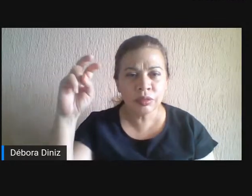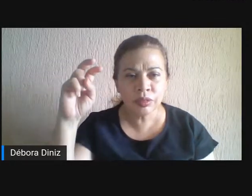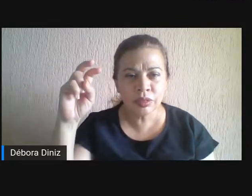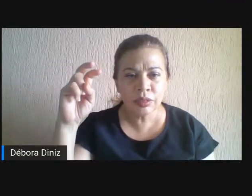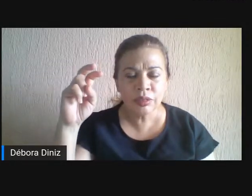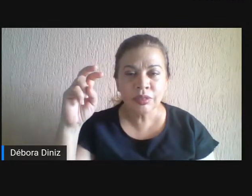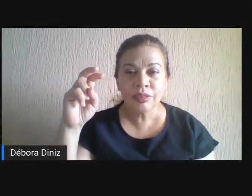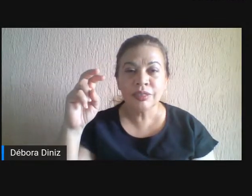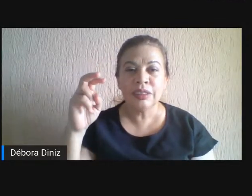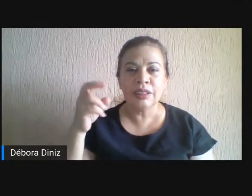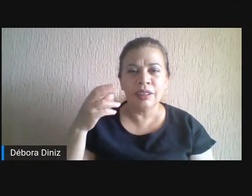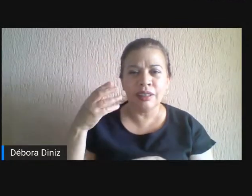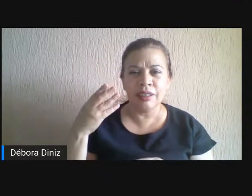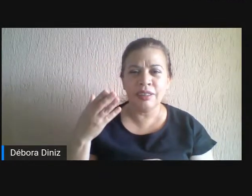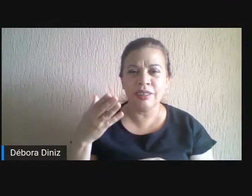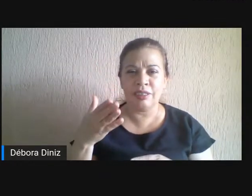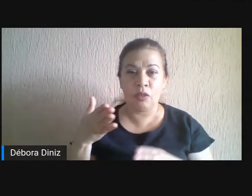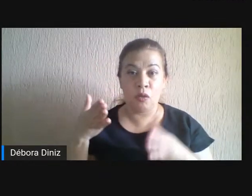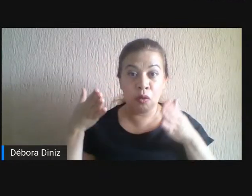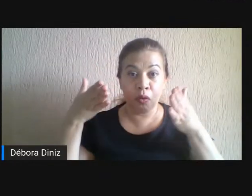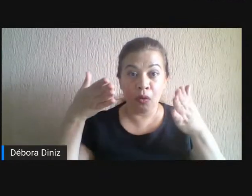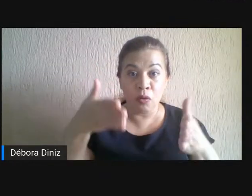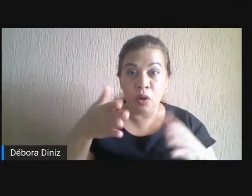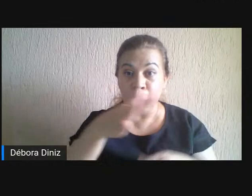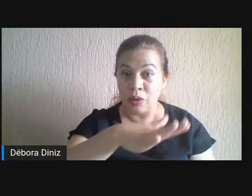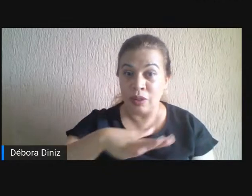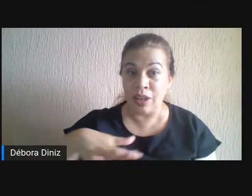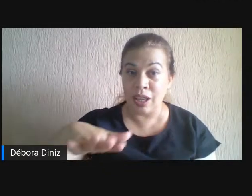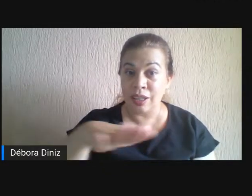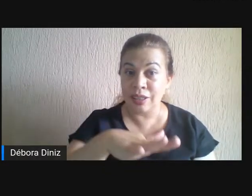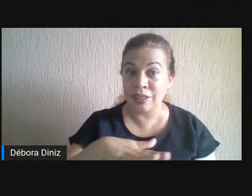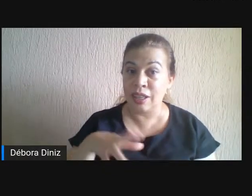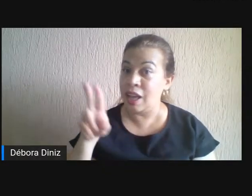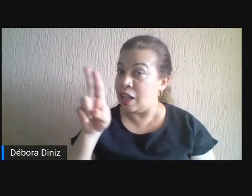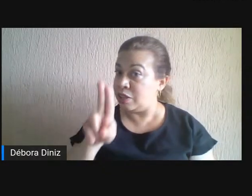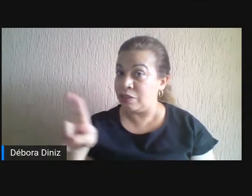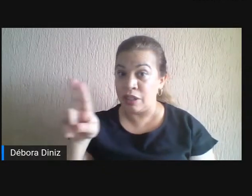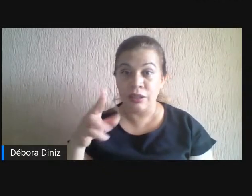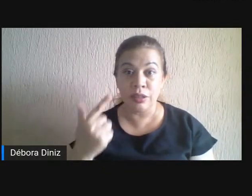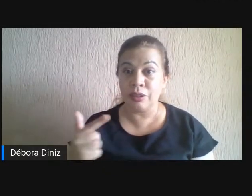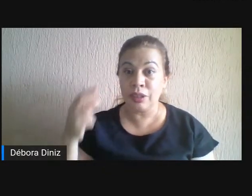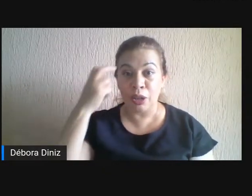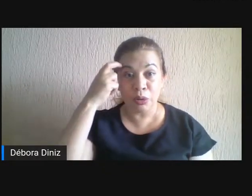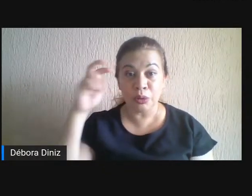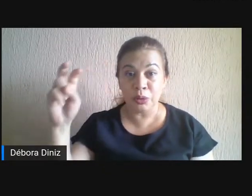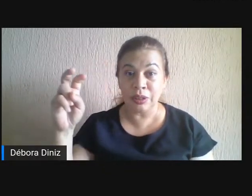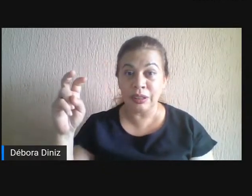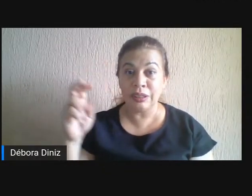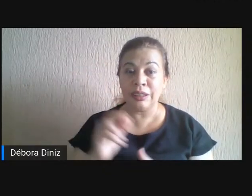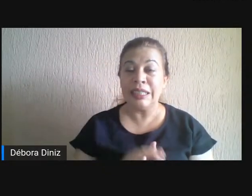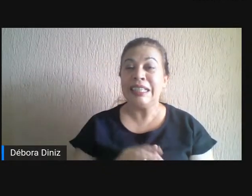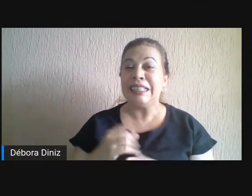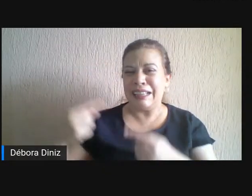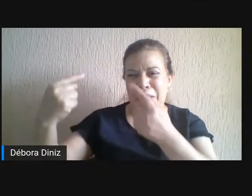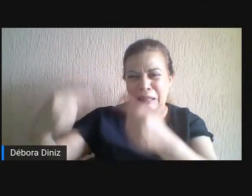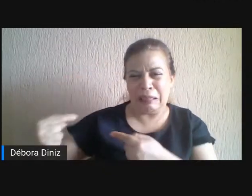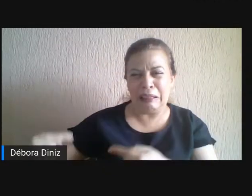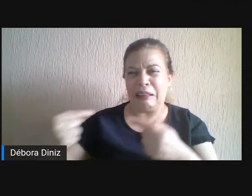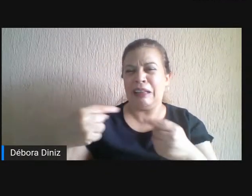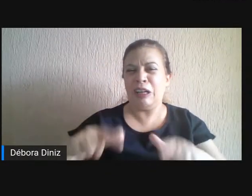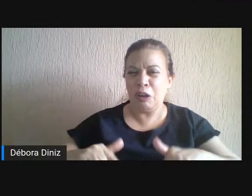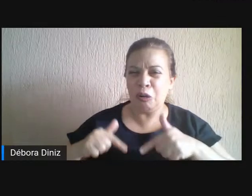rede, que é algo revolucionário, inovador também. As universidades, infelizmente, não têm essa cultura, pelo contrário, tem muita vez disputam entre